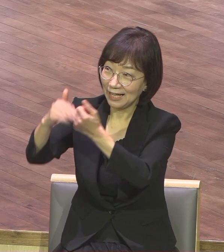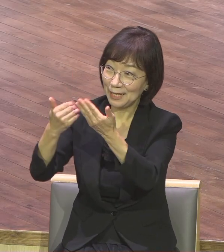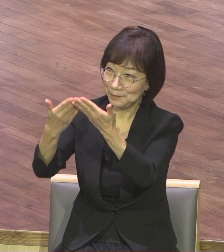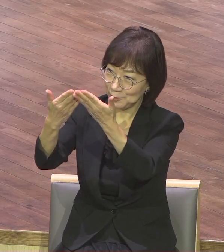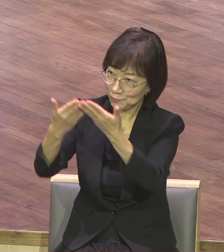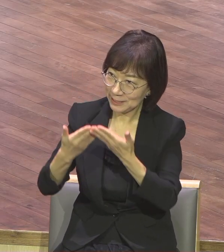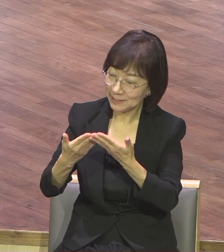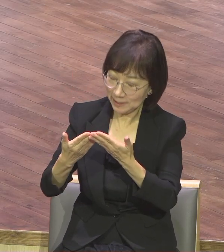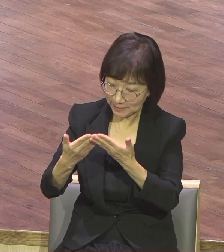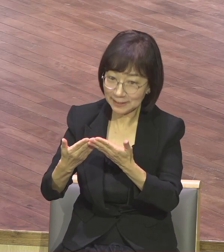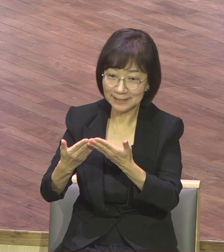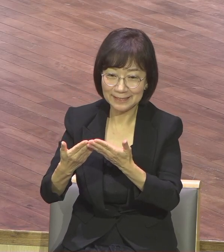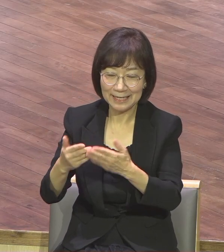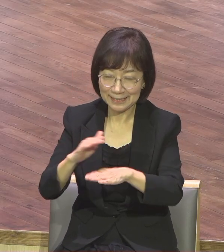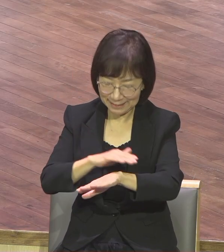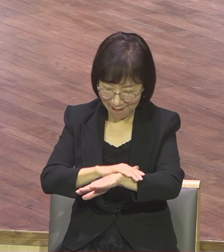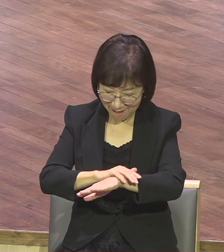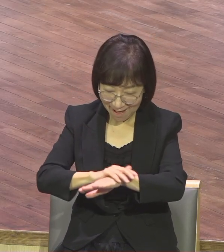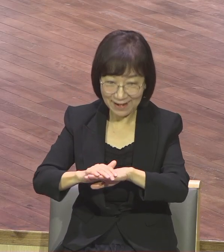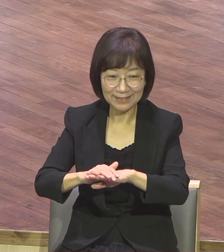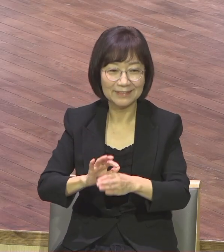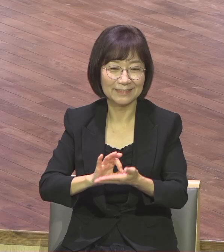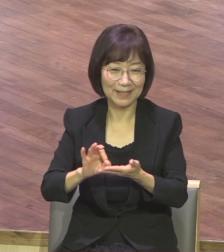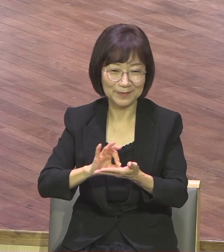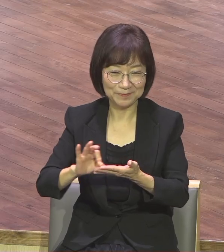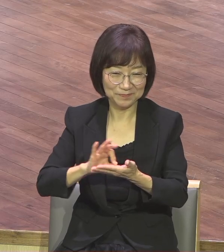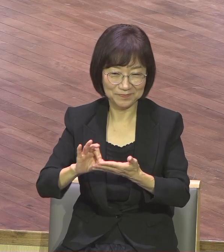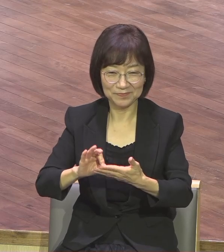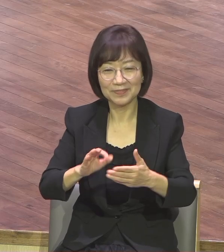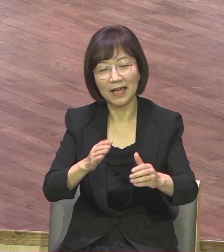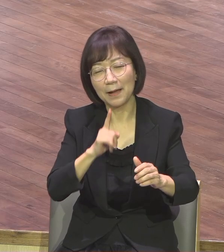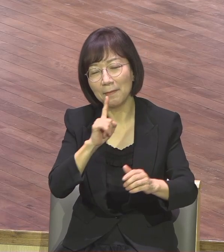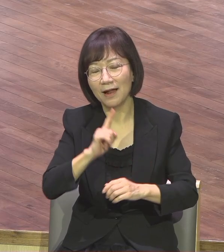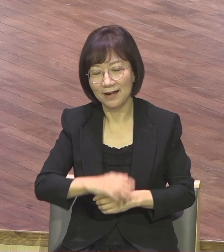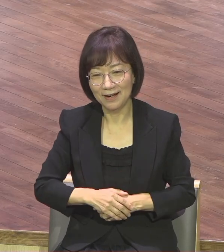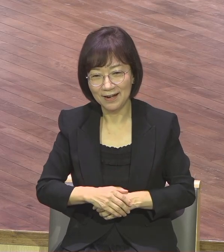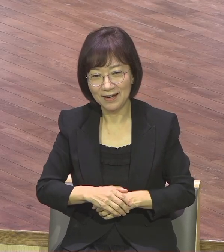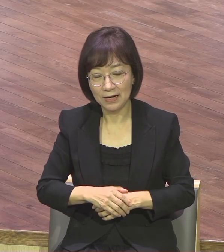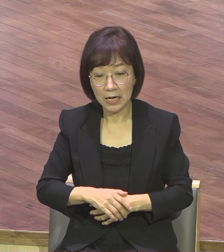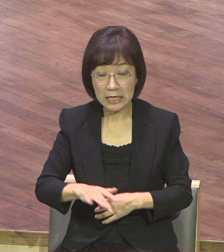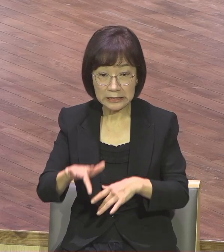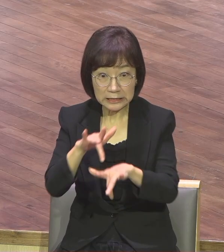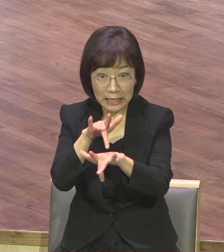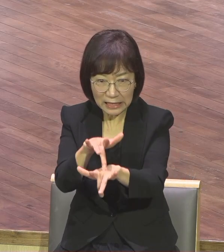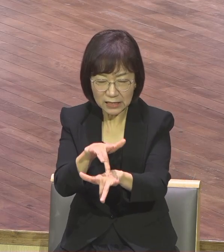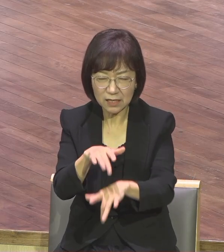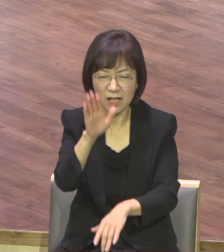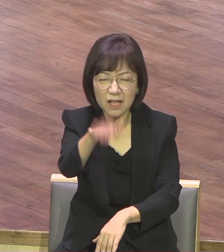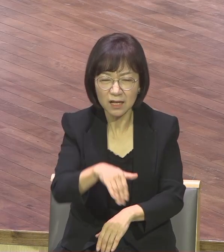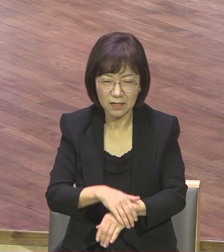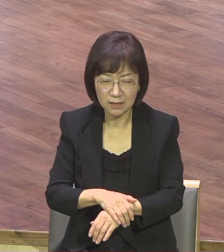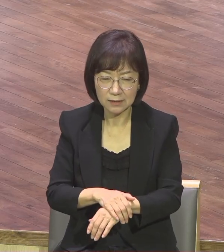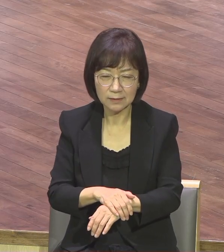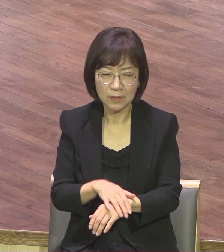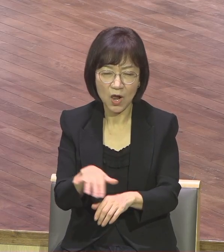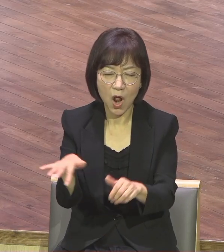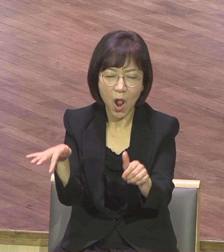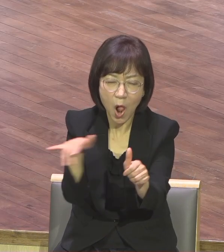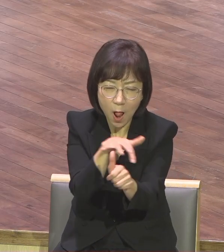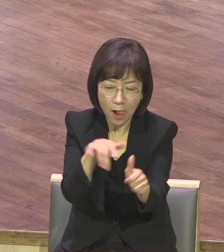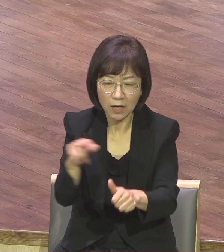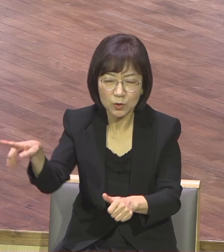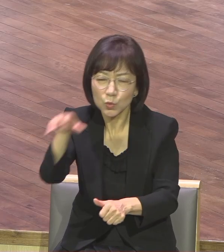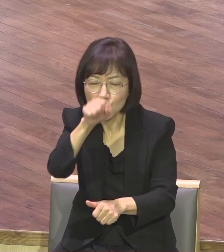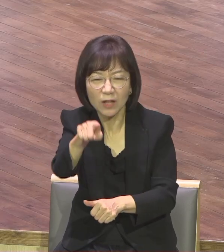이 말은 자꾸 공격을 하기 때문에 나누어지도록 찢어지도록 은혜 못 받도록 계속 공격을